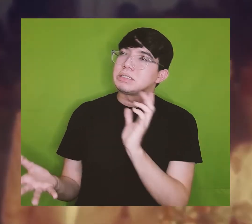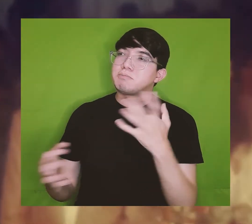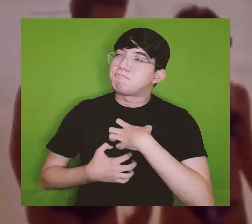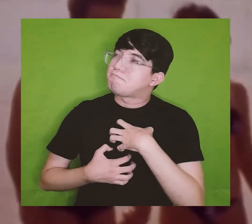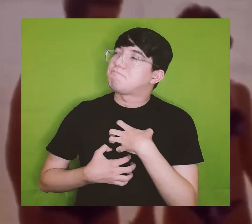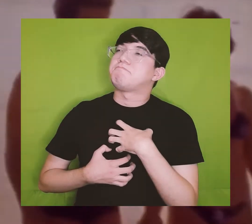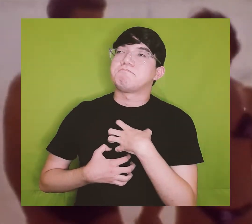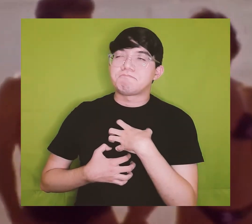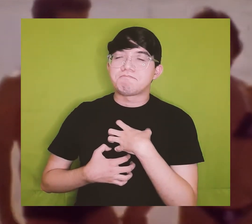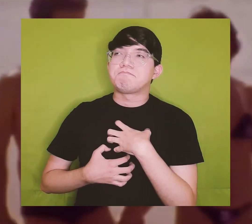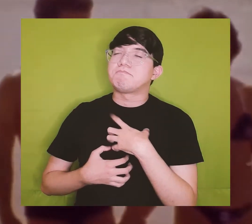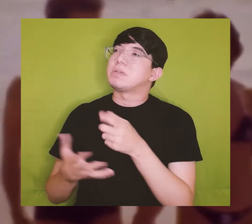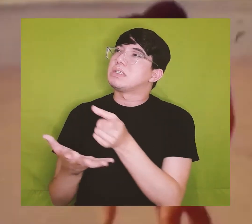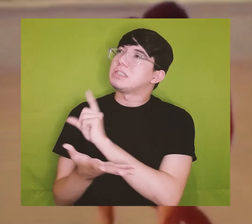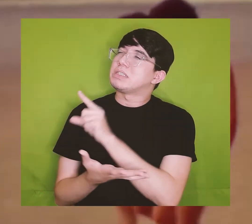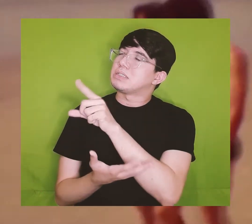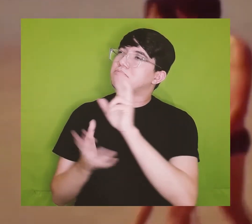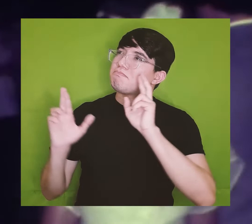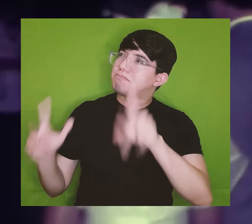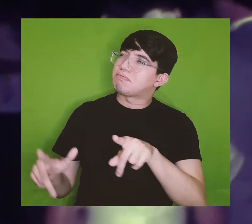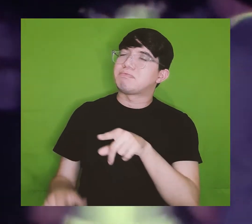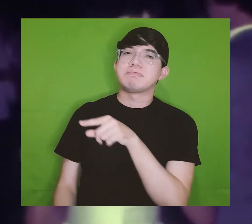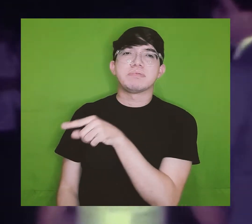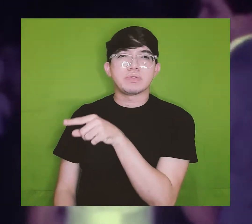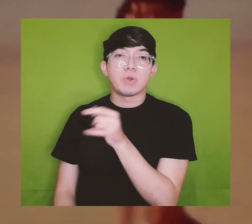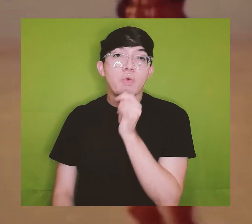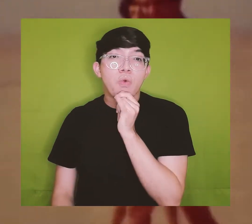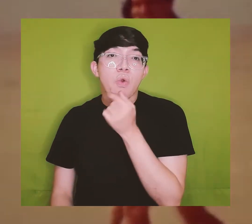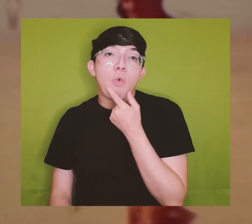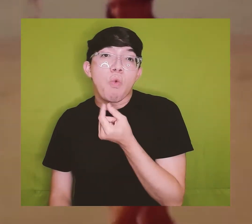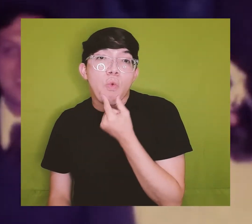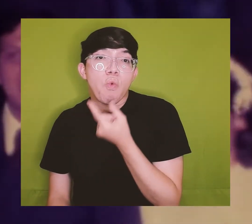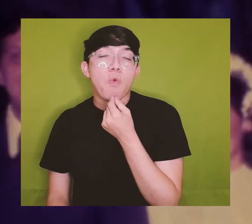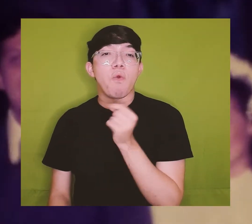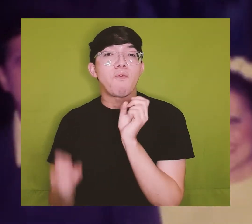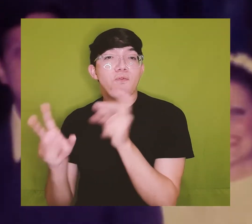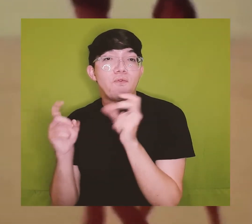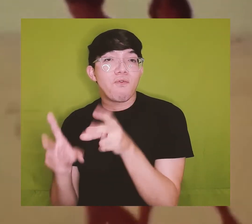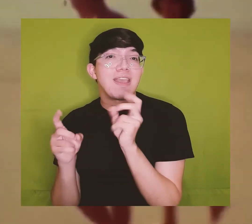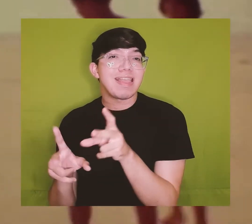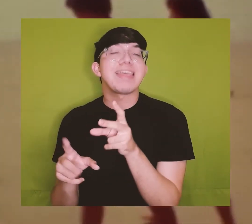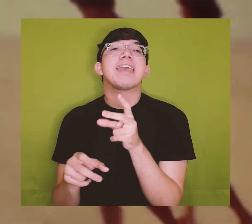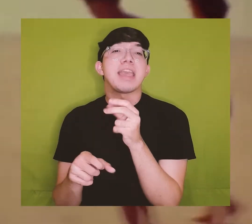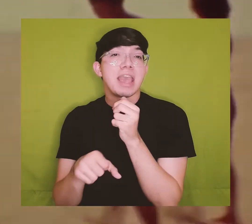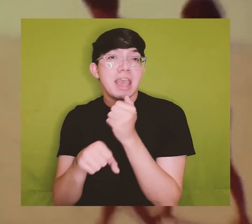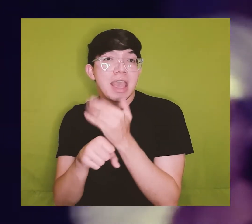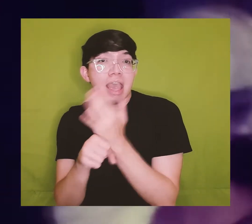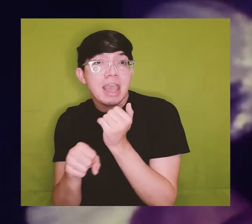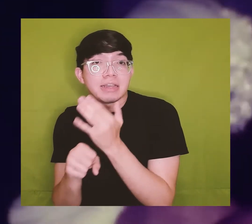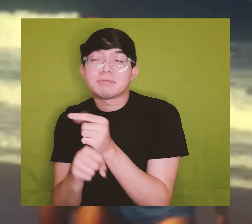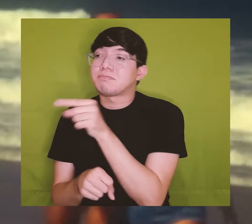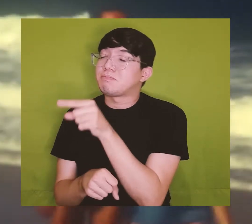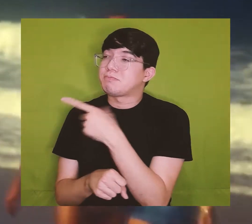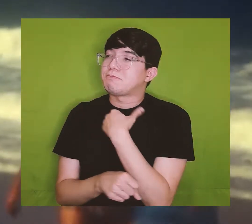aquele choque, né? Tipo, esse espaço era tão foda, tipo, o cara da batatinha que ficava na esquina e que a gente soube que